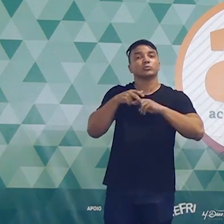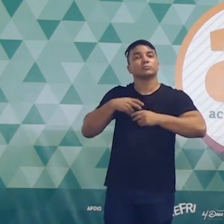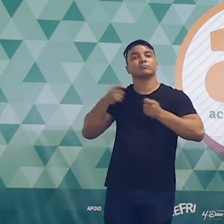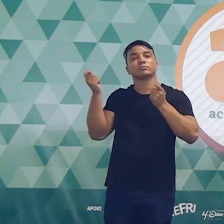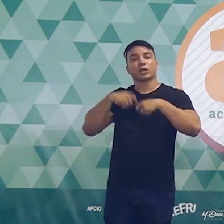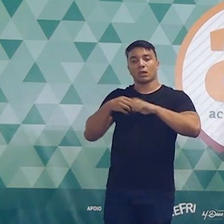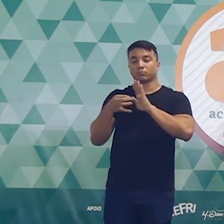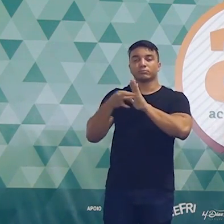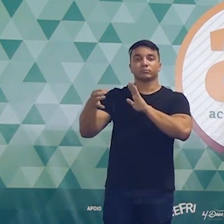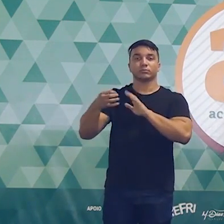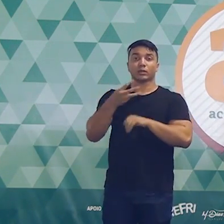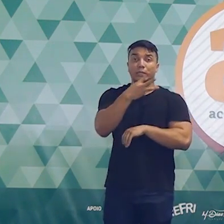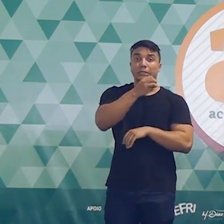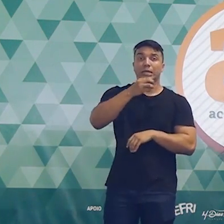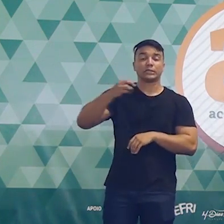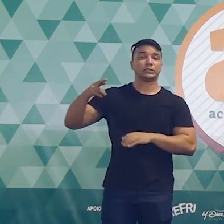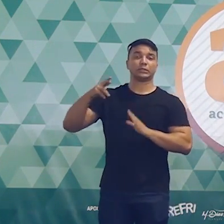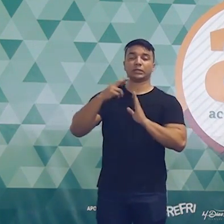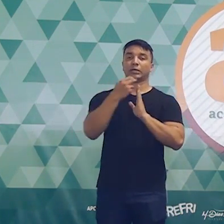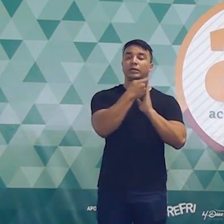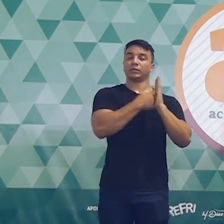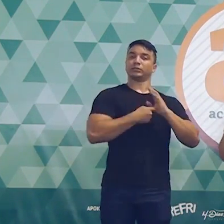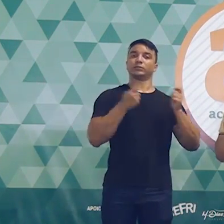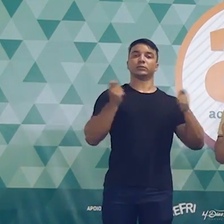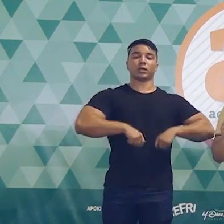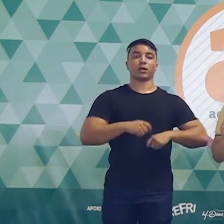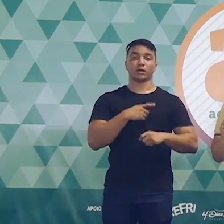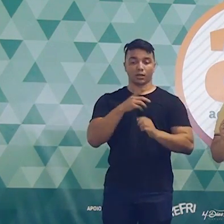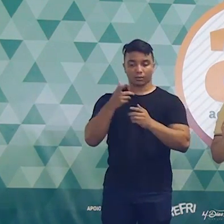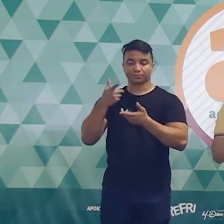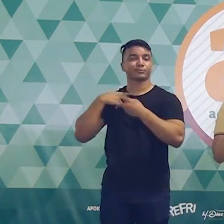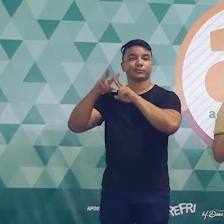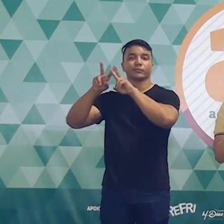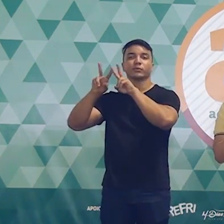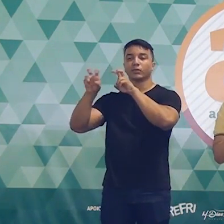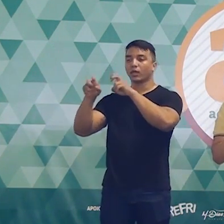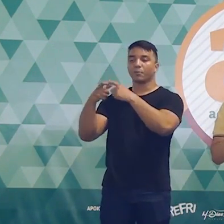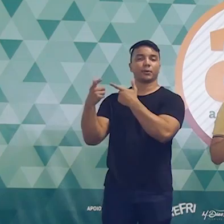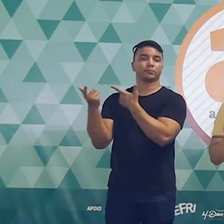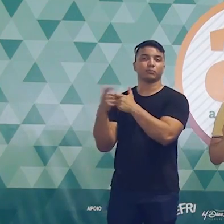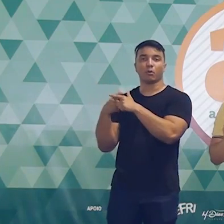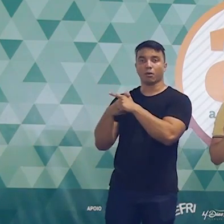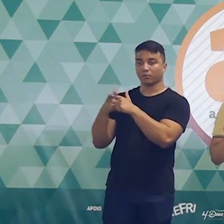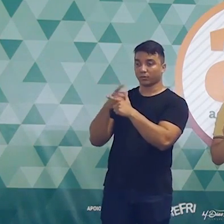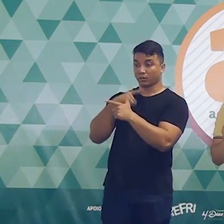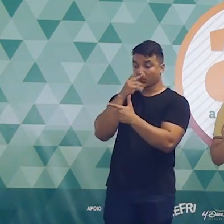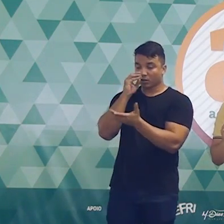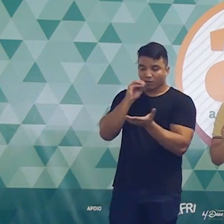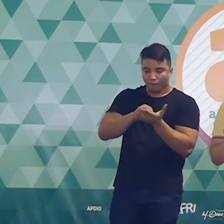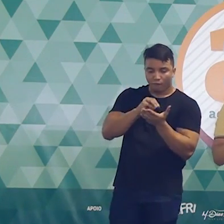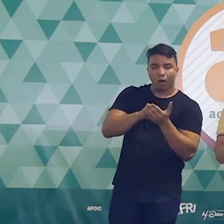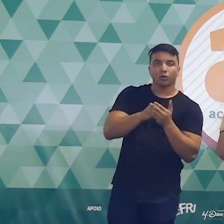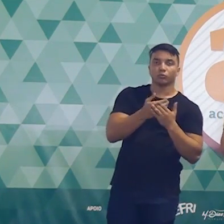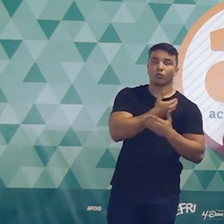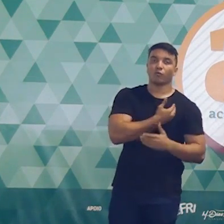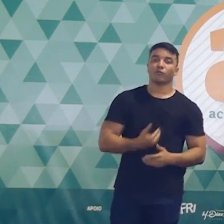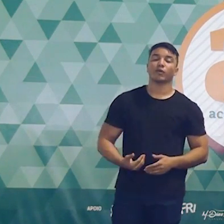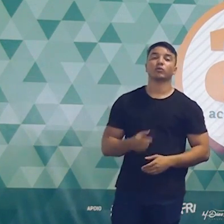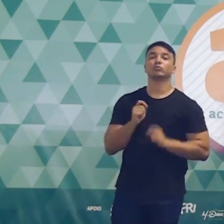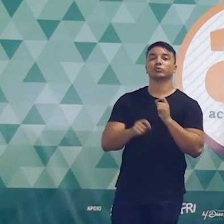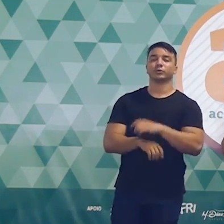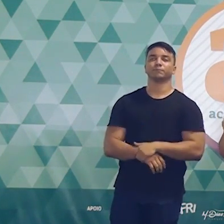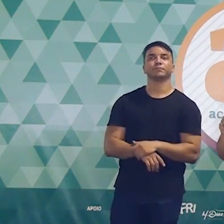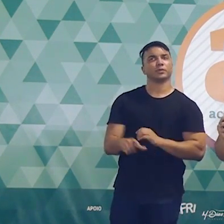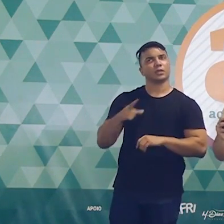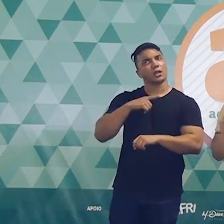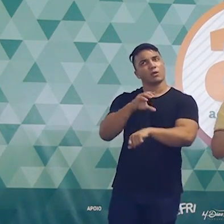a gente vai usar para 300 redações. O tema vai estar lá, e uma das falhas governamentais é você dizer, olha,